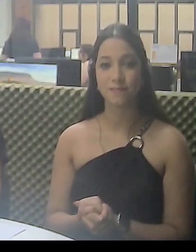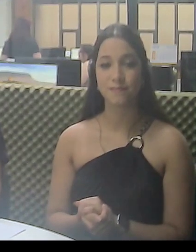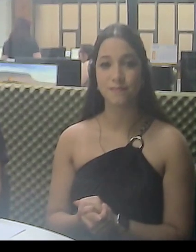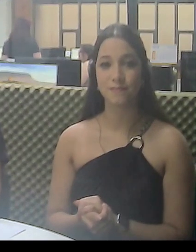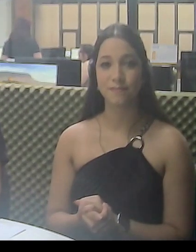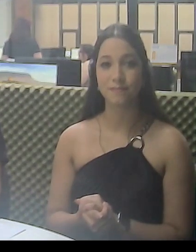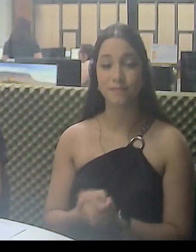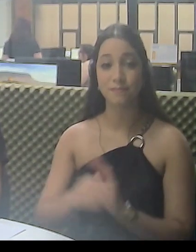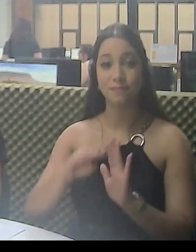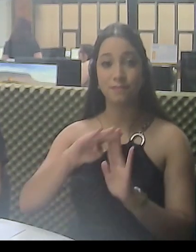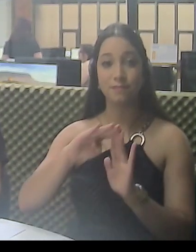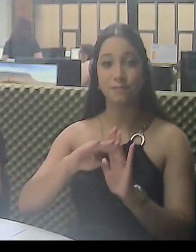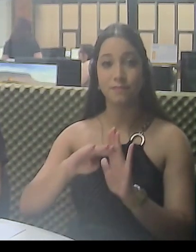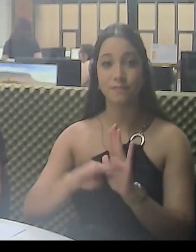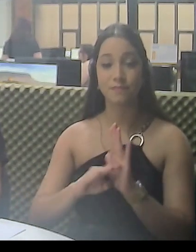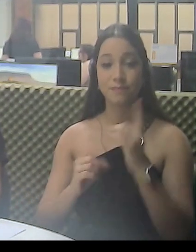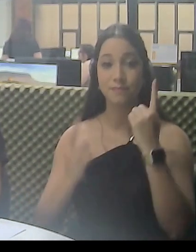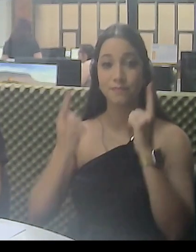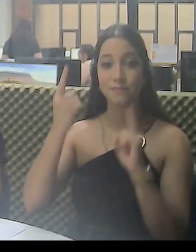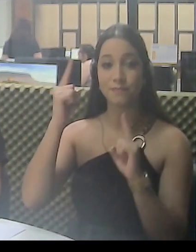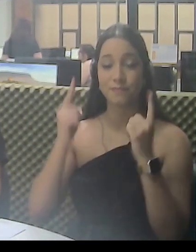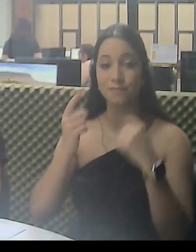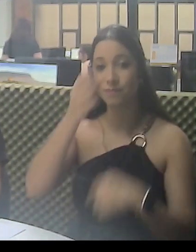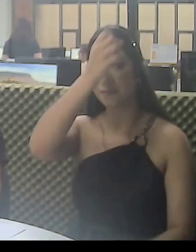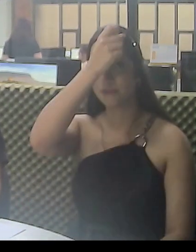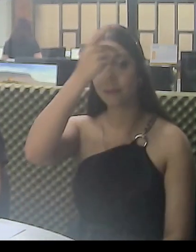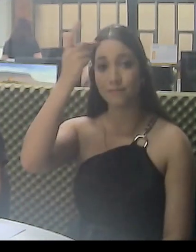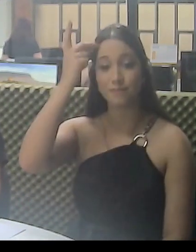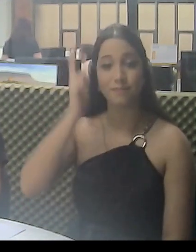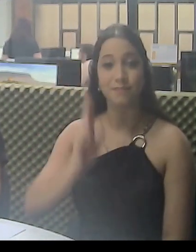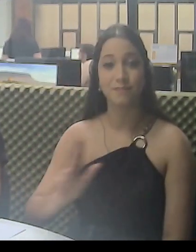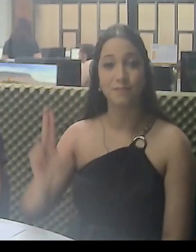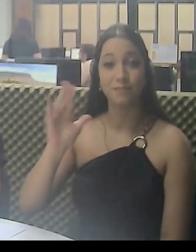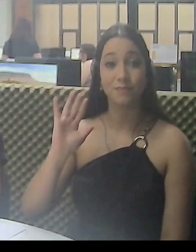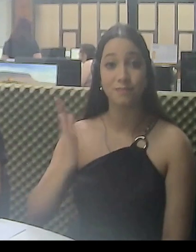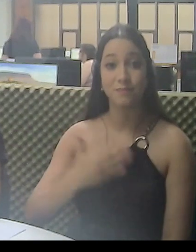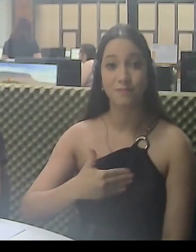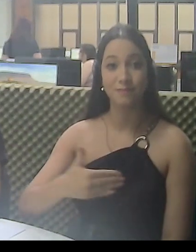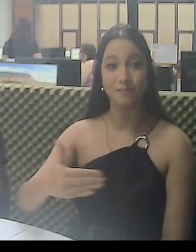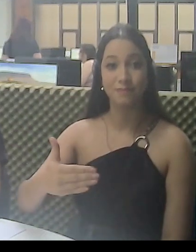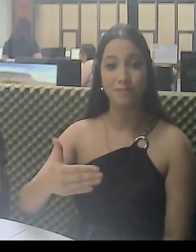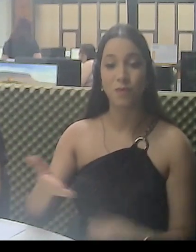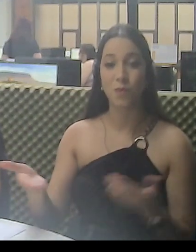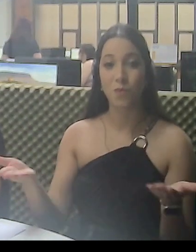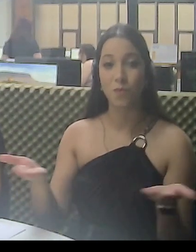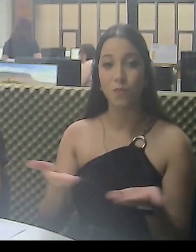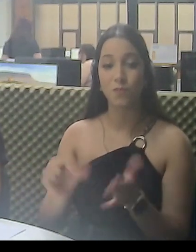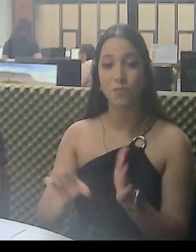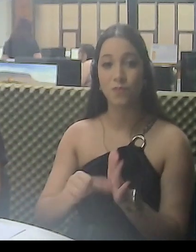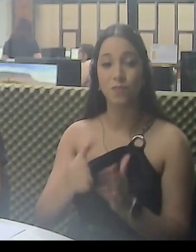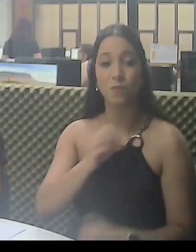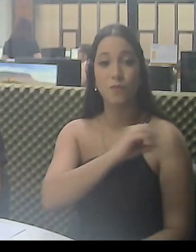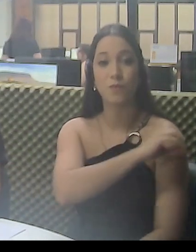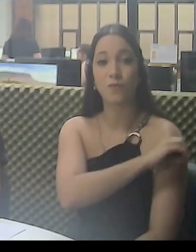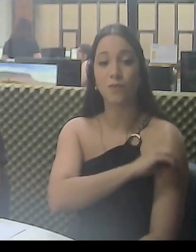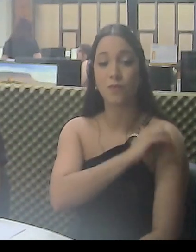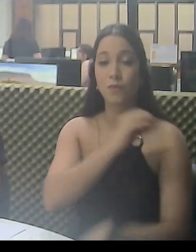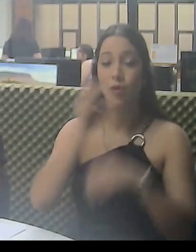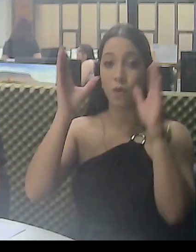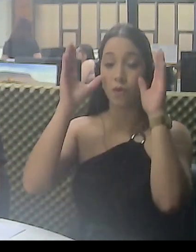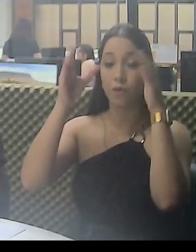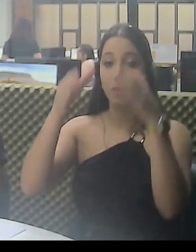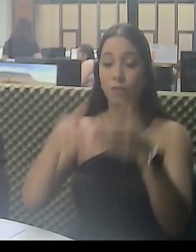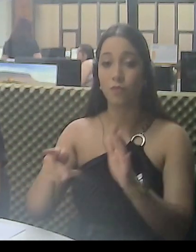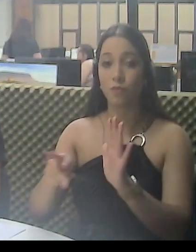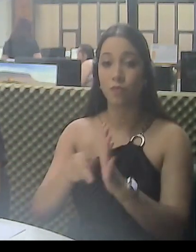A programação de carnaval da Prefeitura de Uberlândia já começou. Hoje, teve início a primeira oficina voltada para os